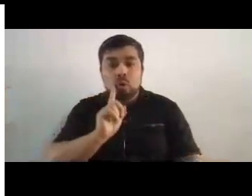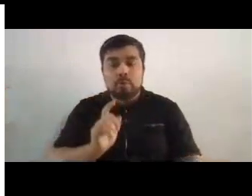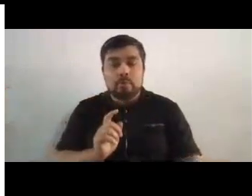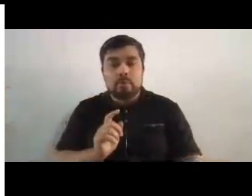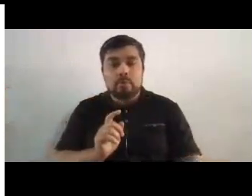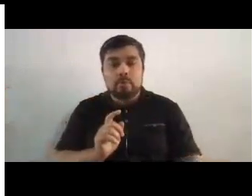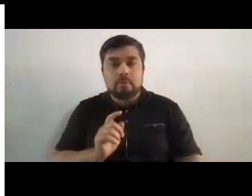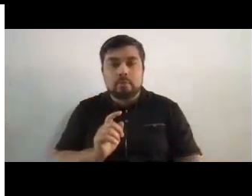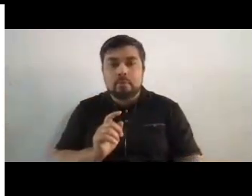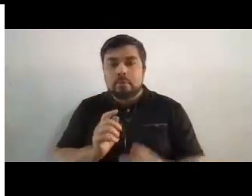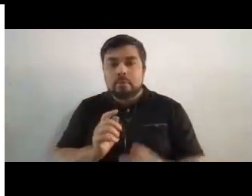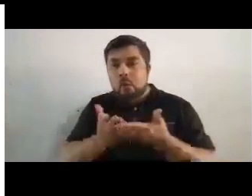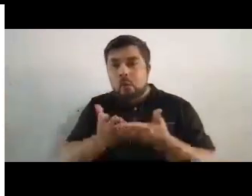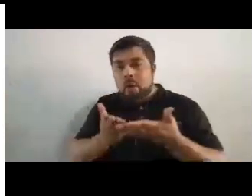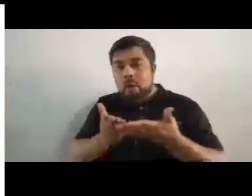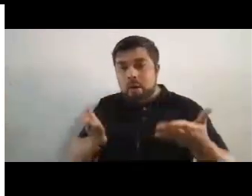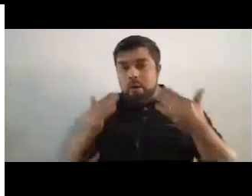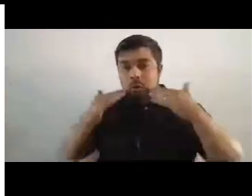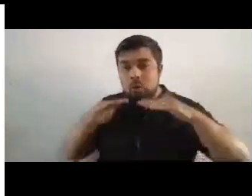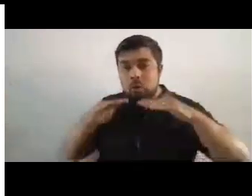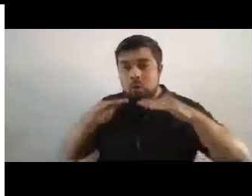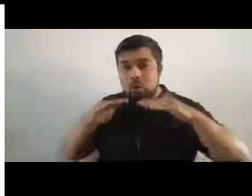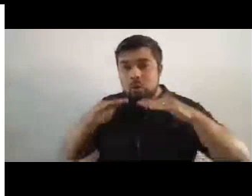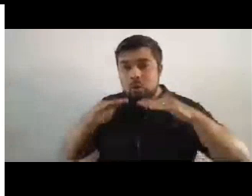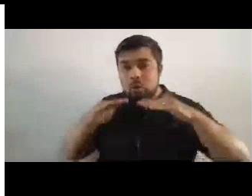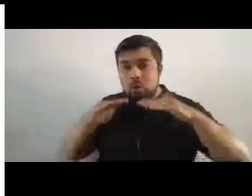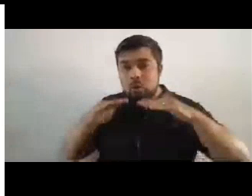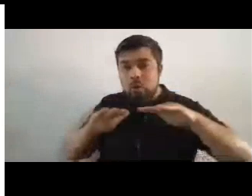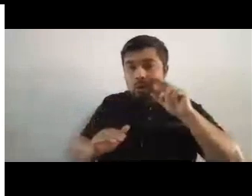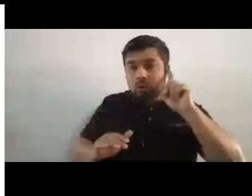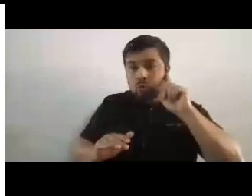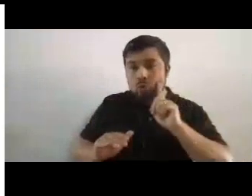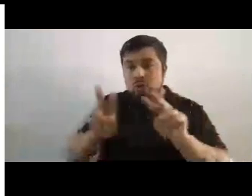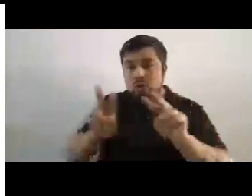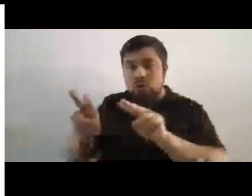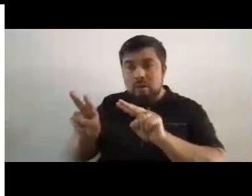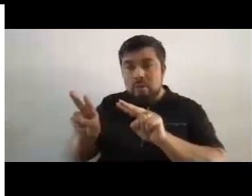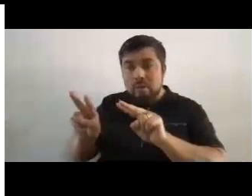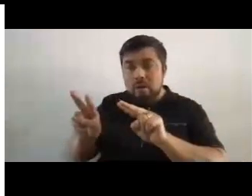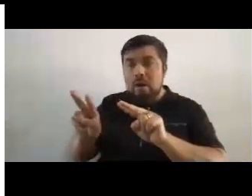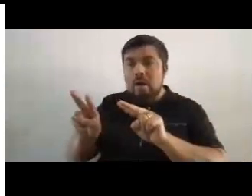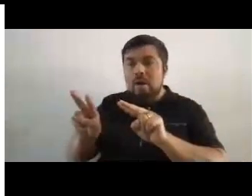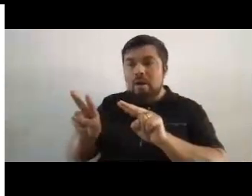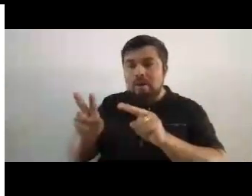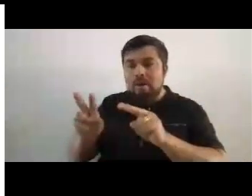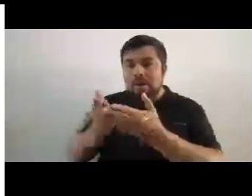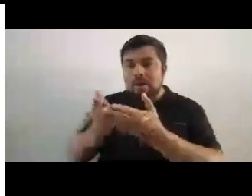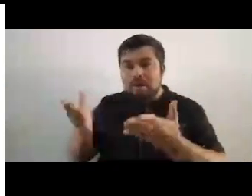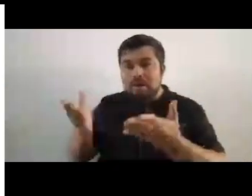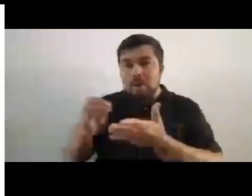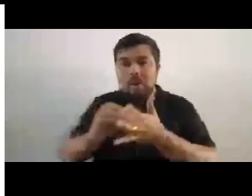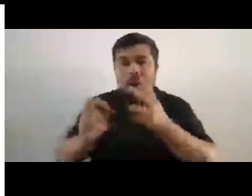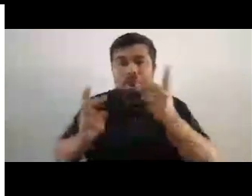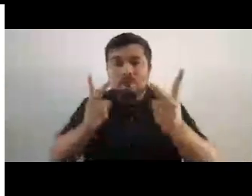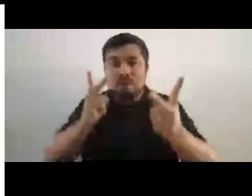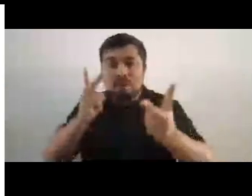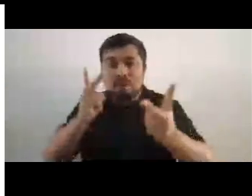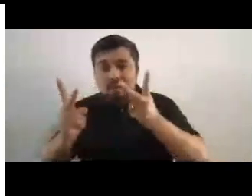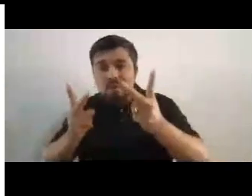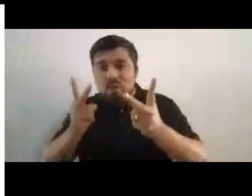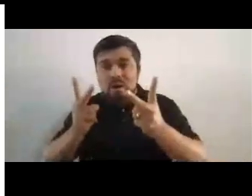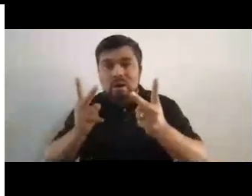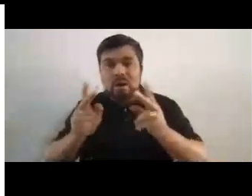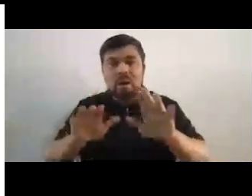y enfocaron su atención en ellos. Eran más visuales, tenían la misma identidad, la